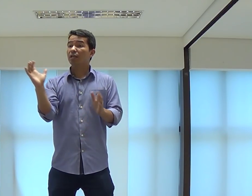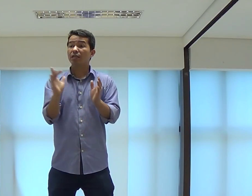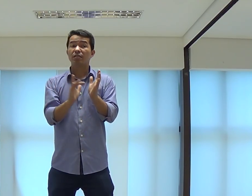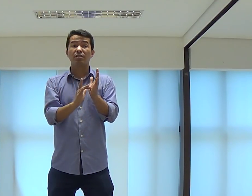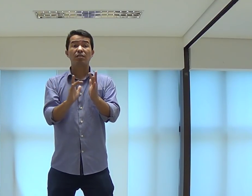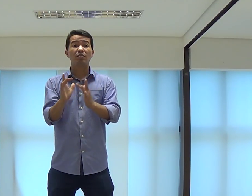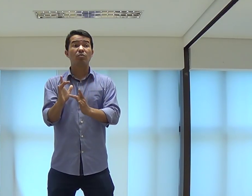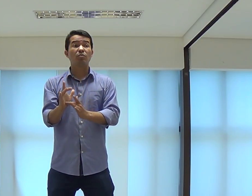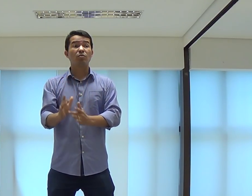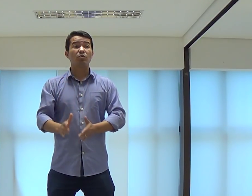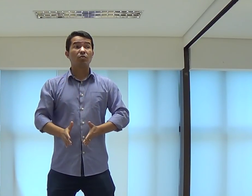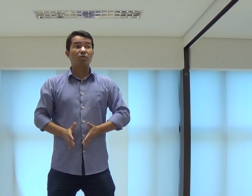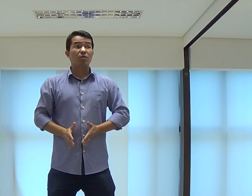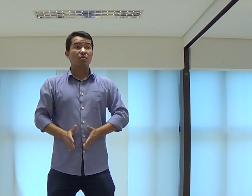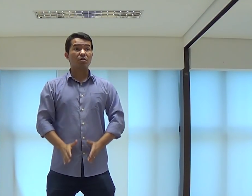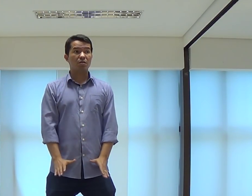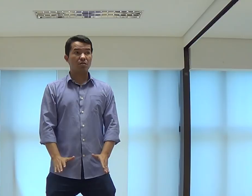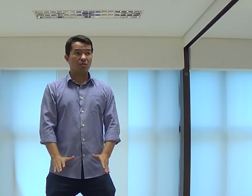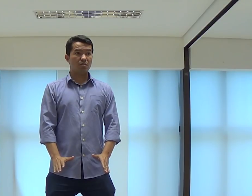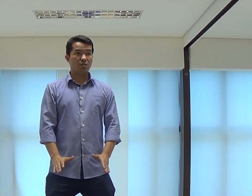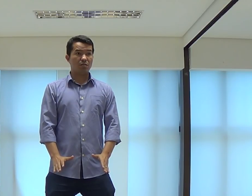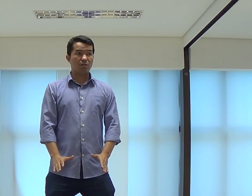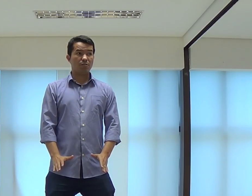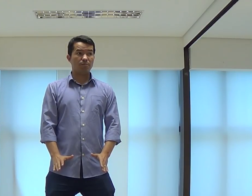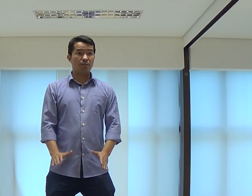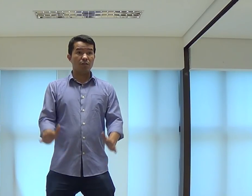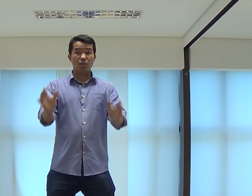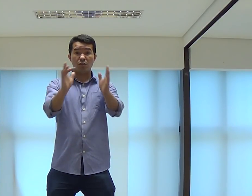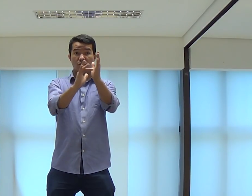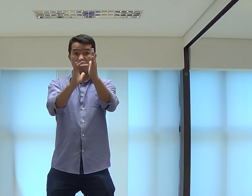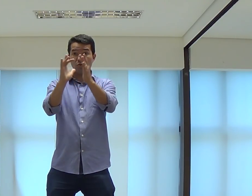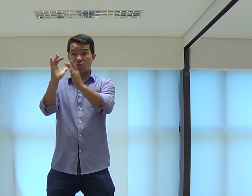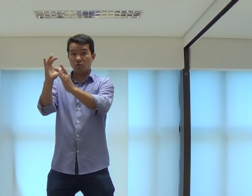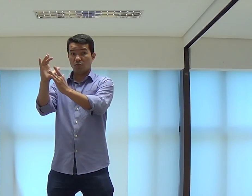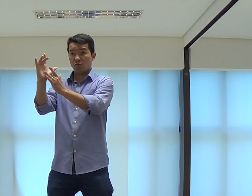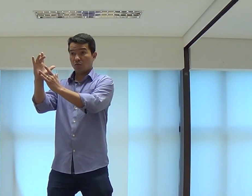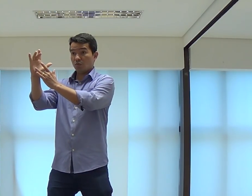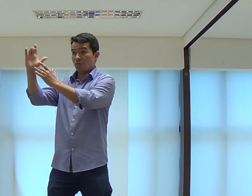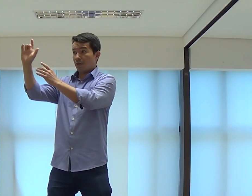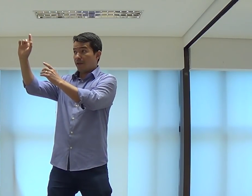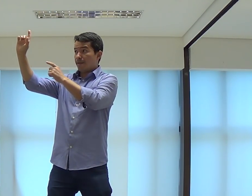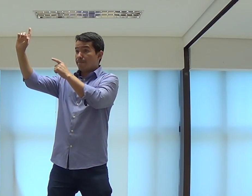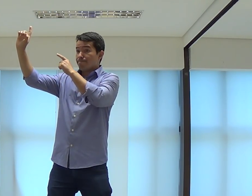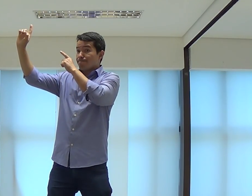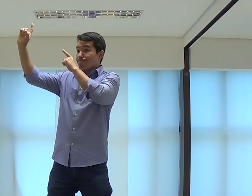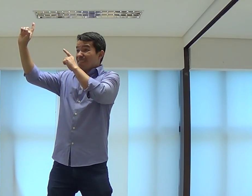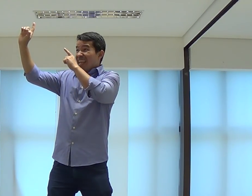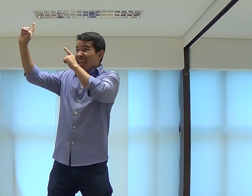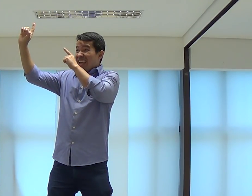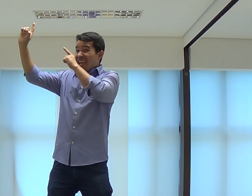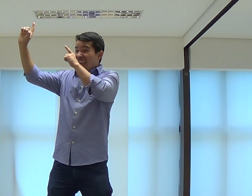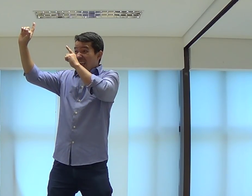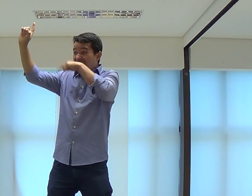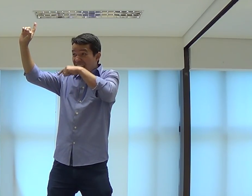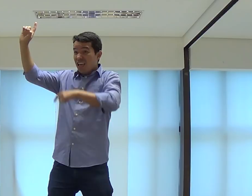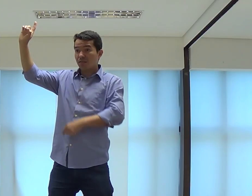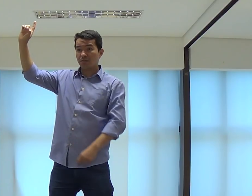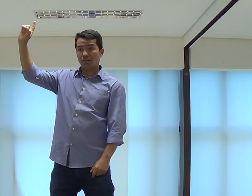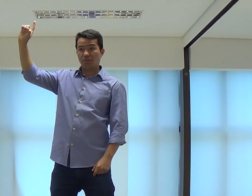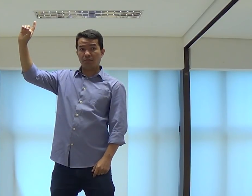quê? Que Jesus nasceu. Que Jesus, ele veio, né? Ele